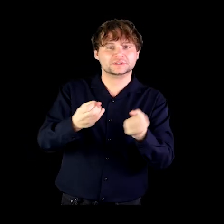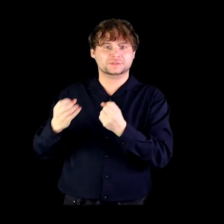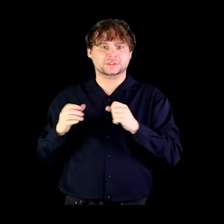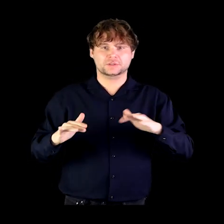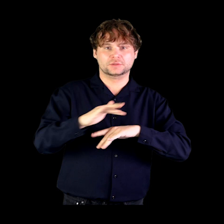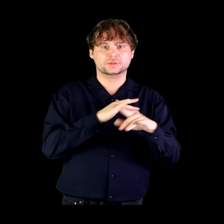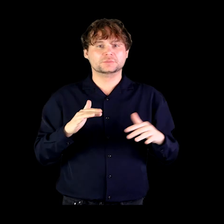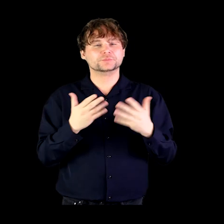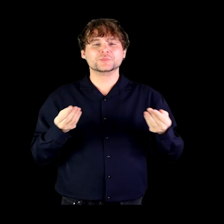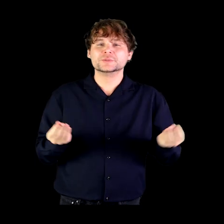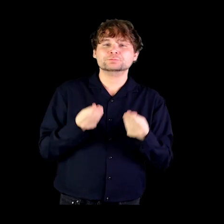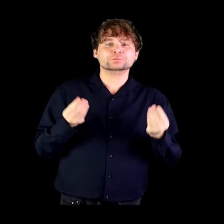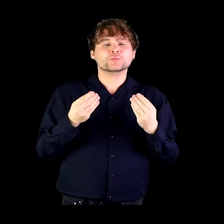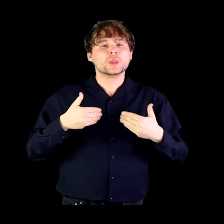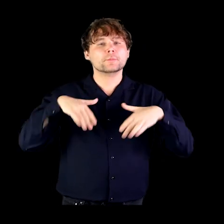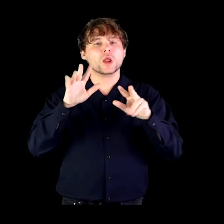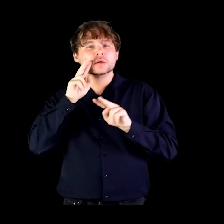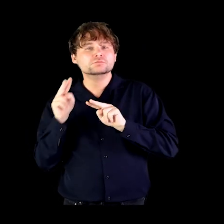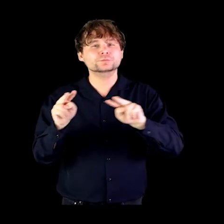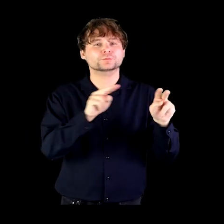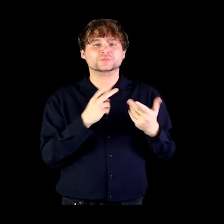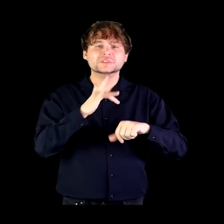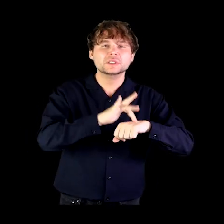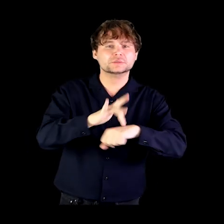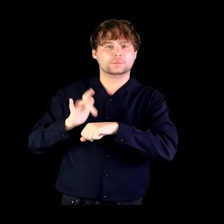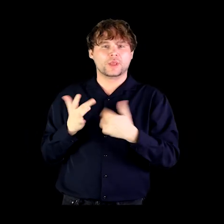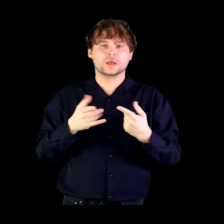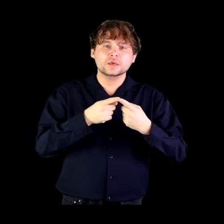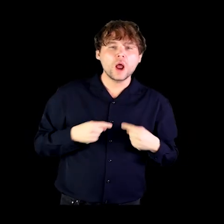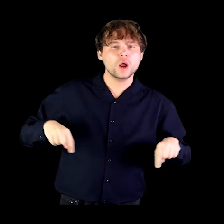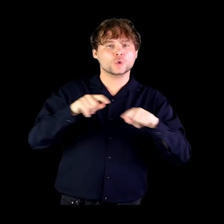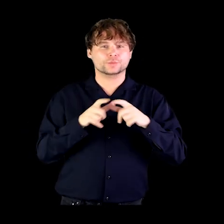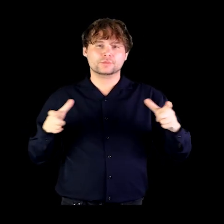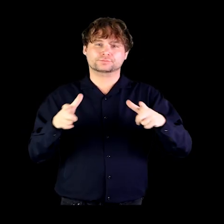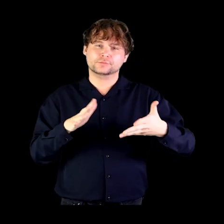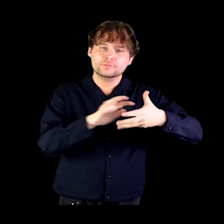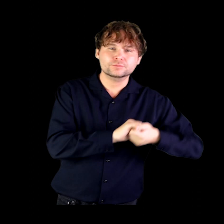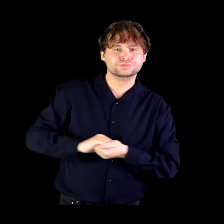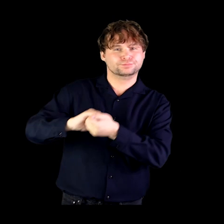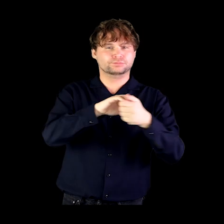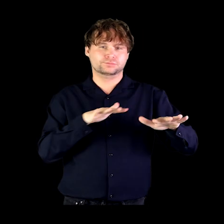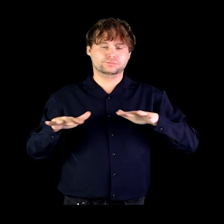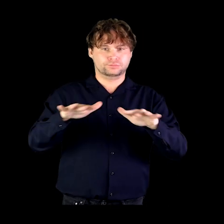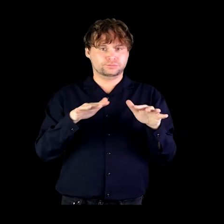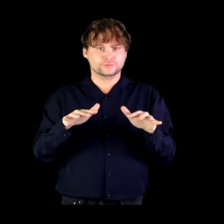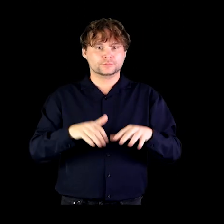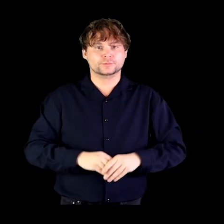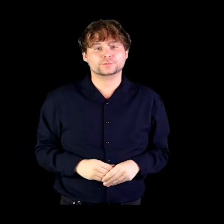Dass man, wenn man Assistenz bekommt, die Assistenz ja auch bezahlt, sodass die Assistenz halt auch was davon hat. von daher, das ist, glaube ich, auch schon